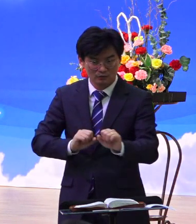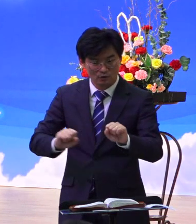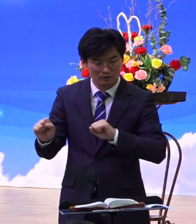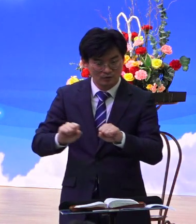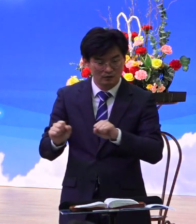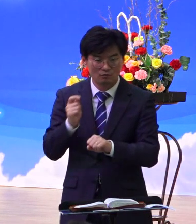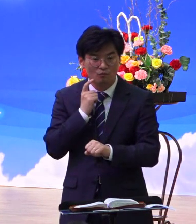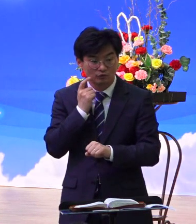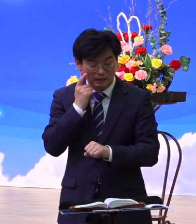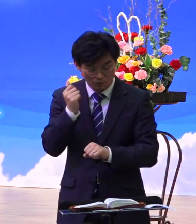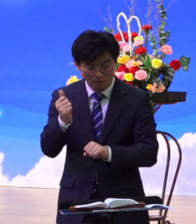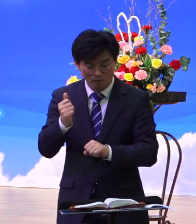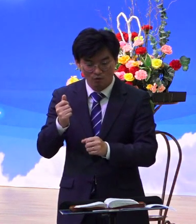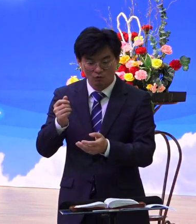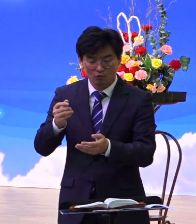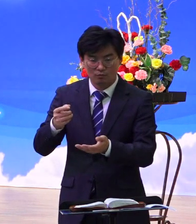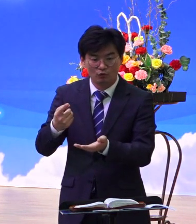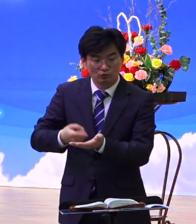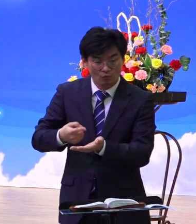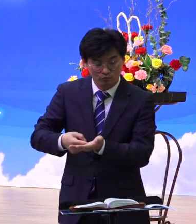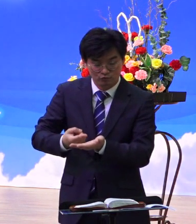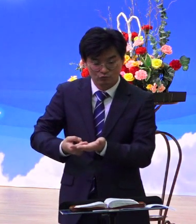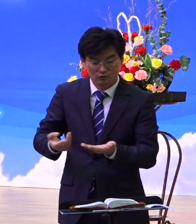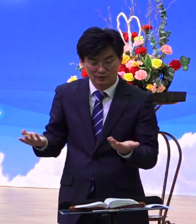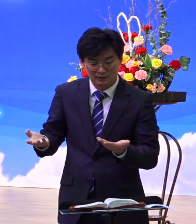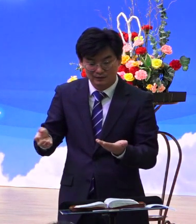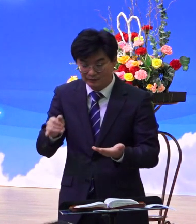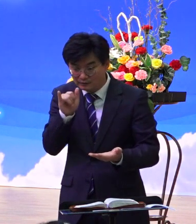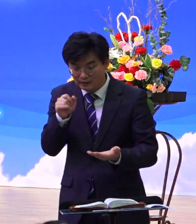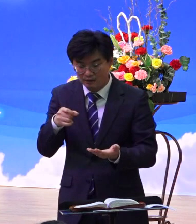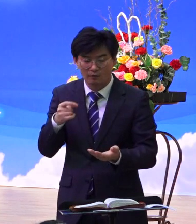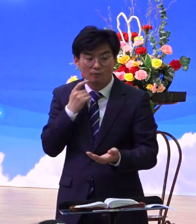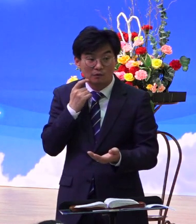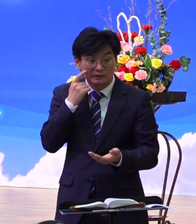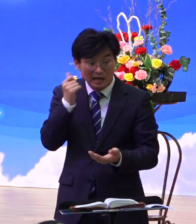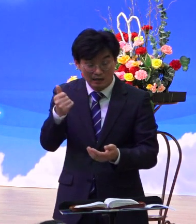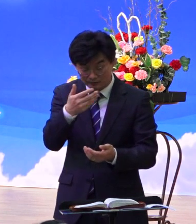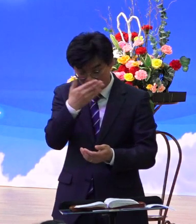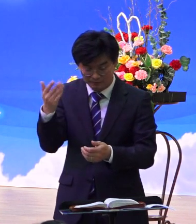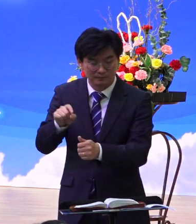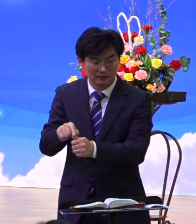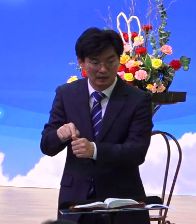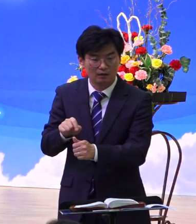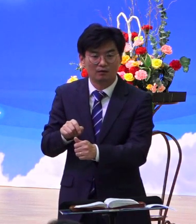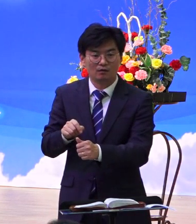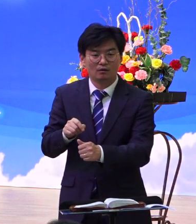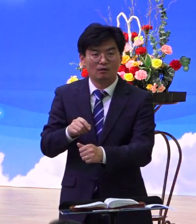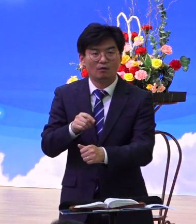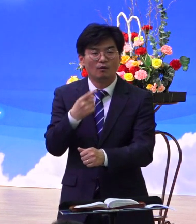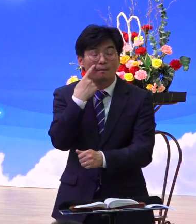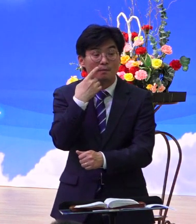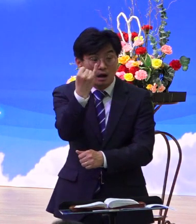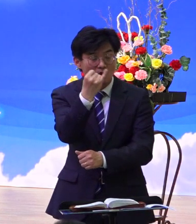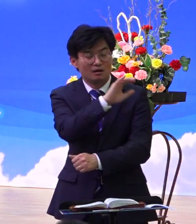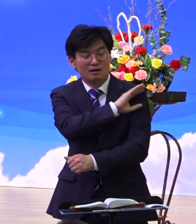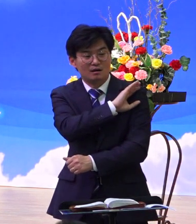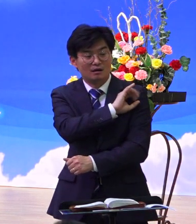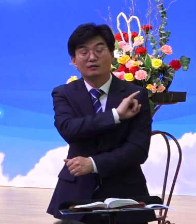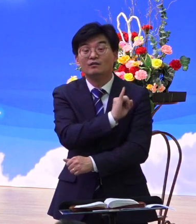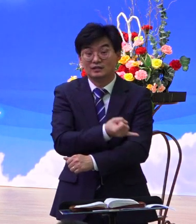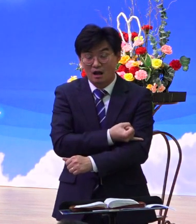잘 하시고 총무로 섬기고 계셨는데 권사님도 정말 교회를 사랑하고 특별히 교회에 오는